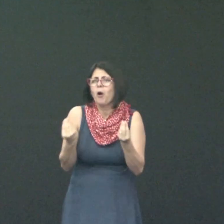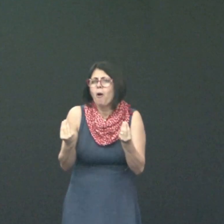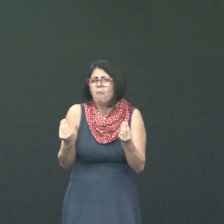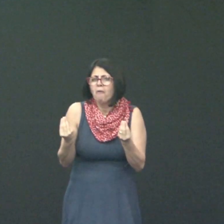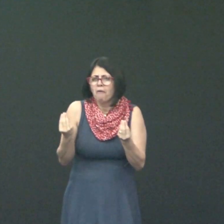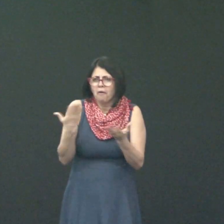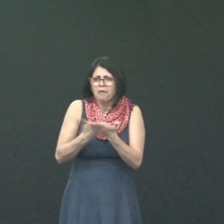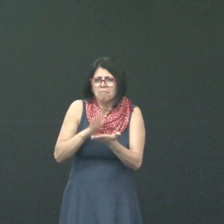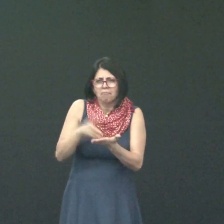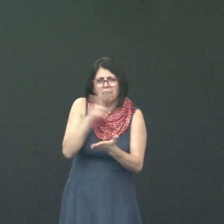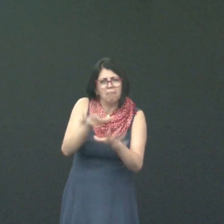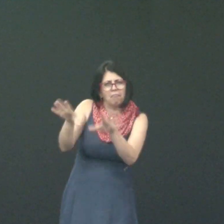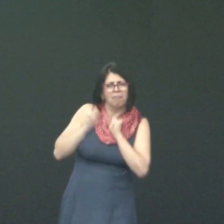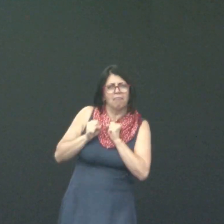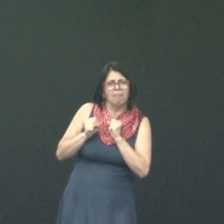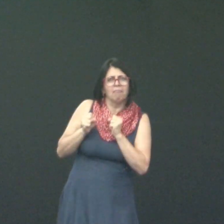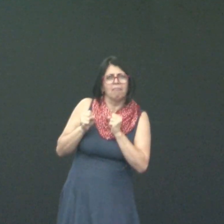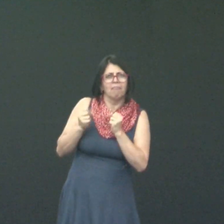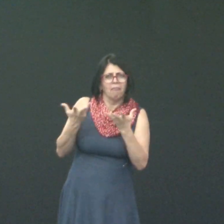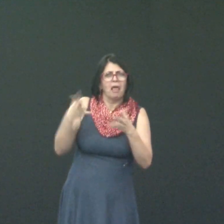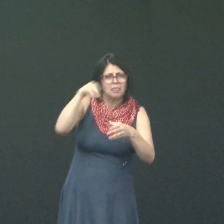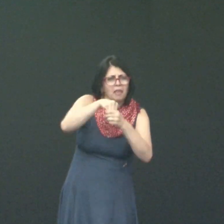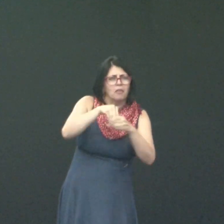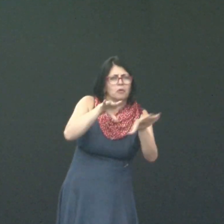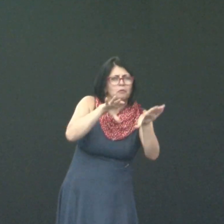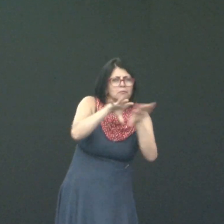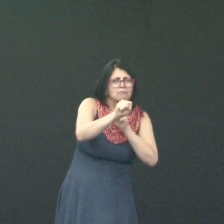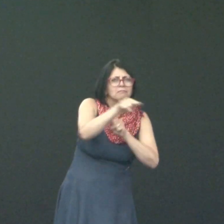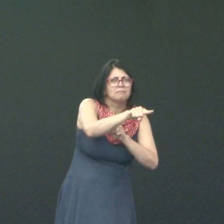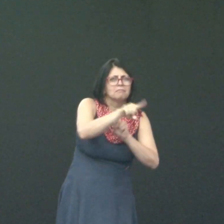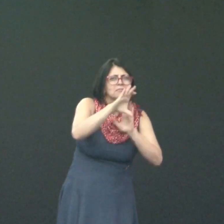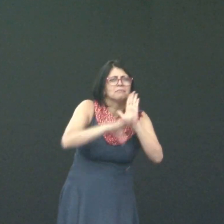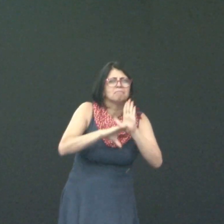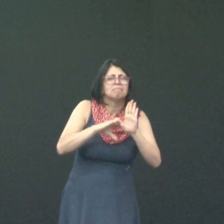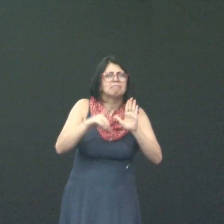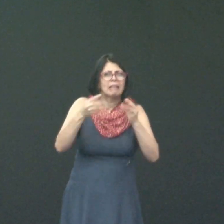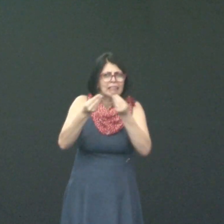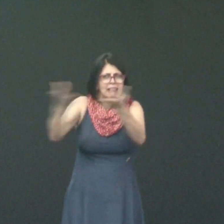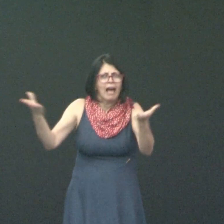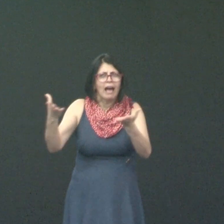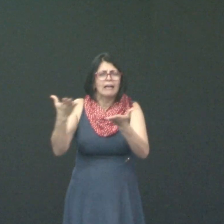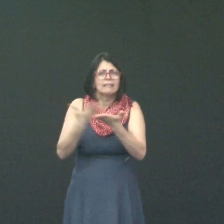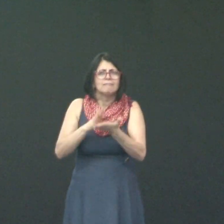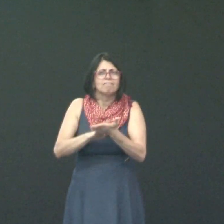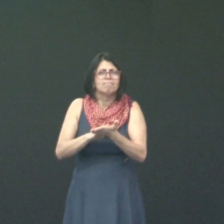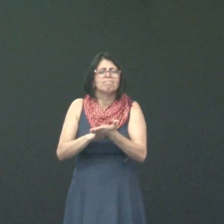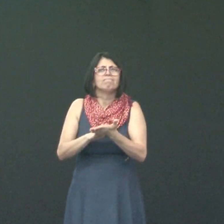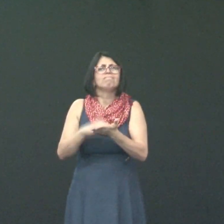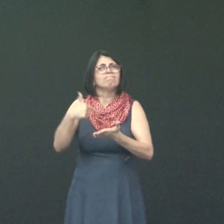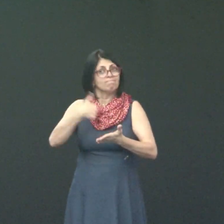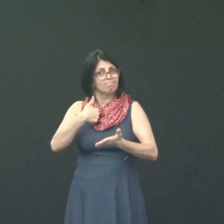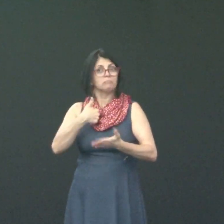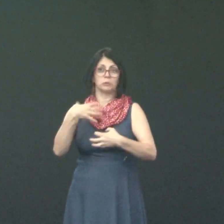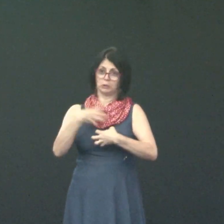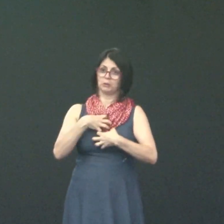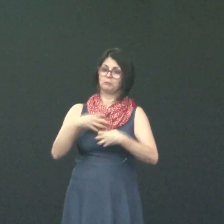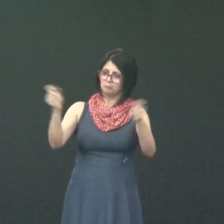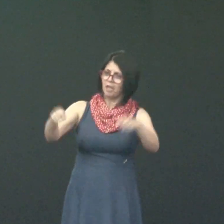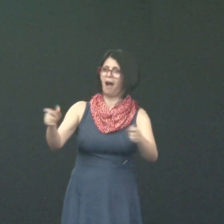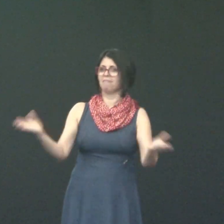visualidade da comunidade surda. Mas como você percebe isso? Foi algo do currículo? Foi algo que ele conseguiu através